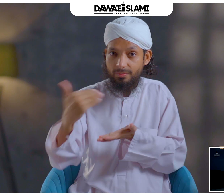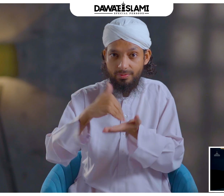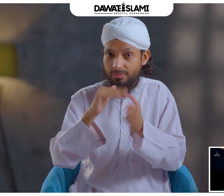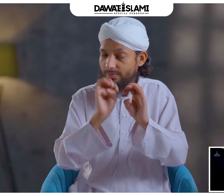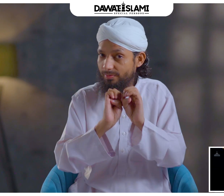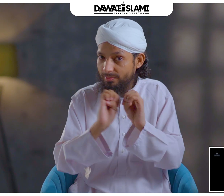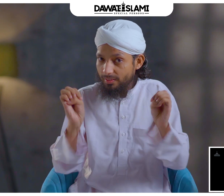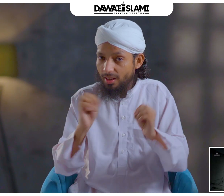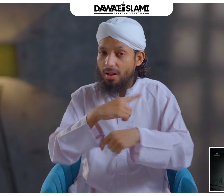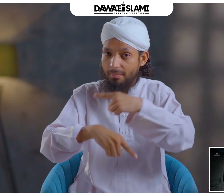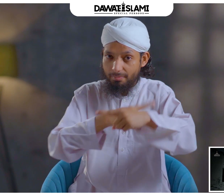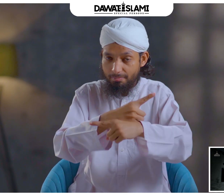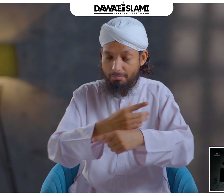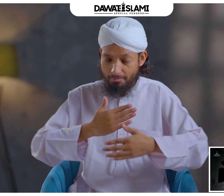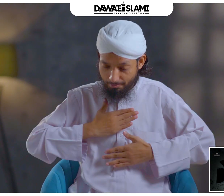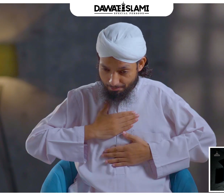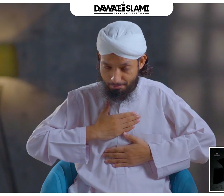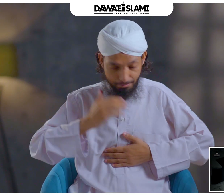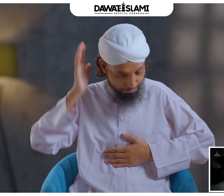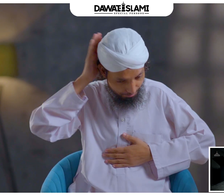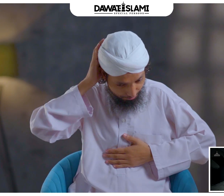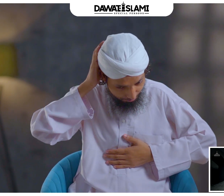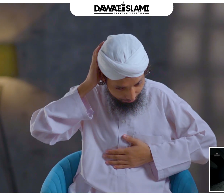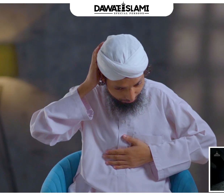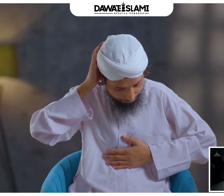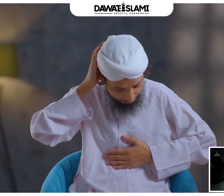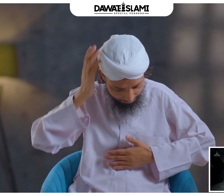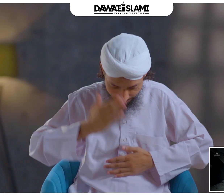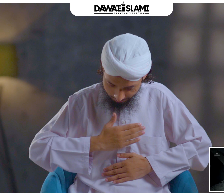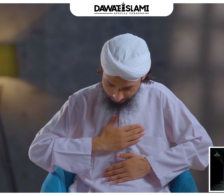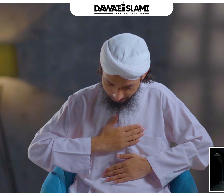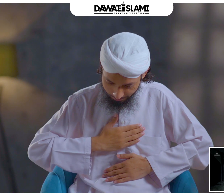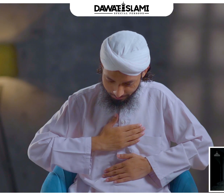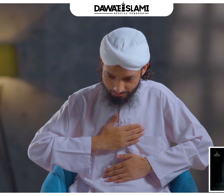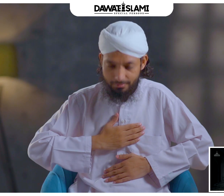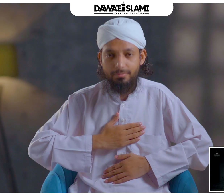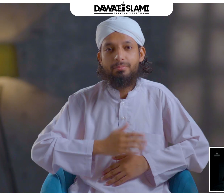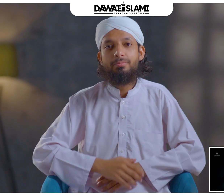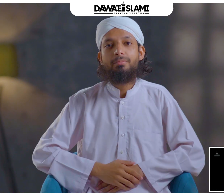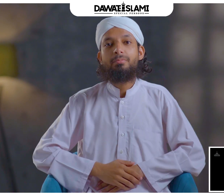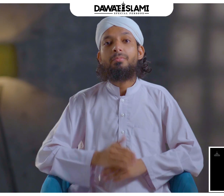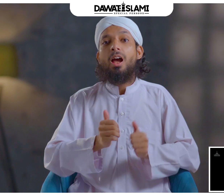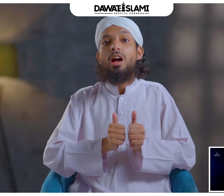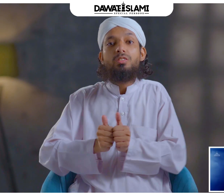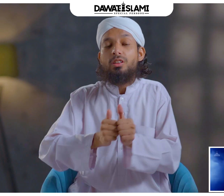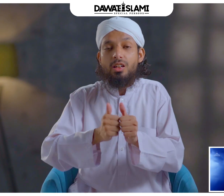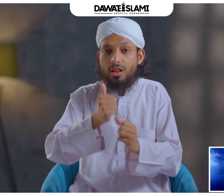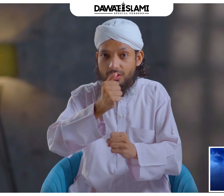انتظار کیا جائے، اگر وہ وقت مقررہ پر نہیں آیا تو قصاص کے لیے میری گردن حاضر ہے۔